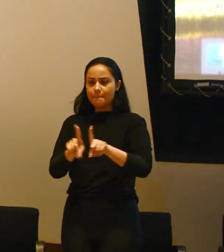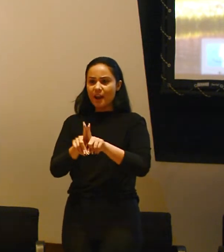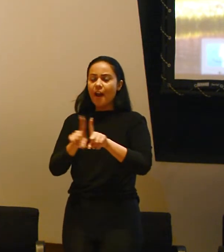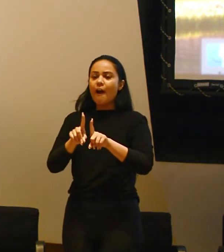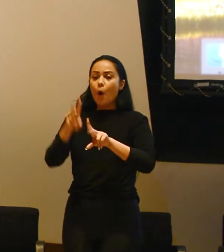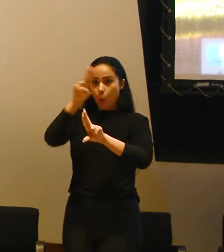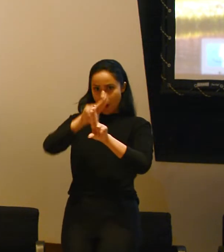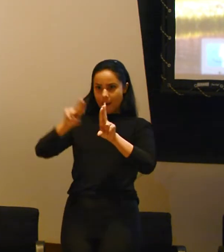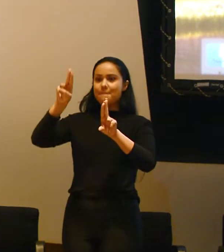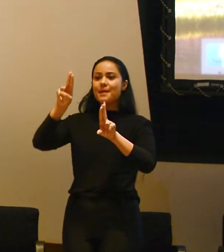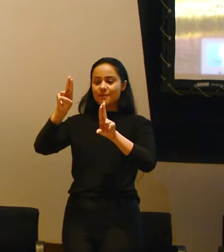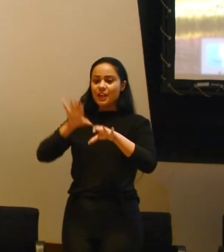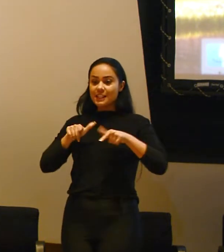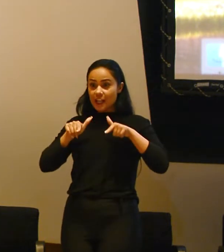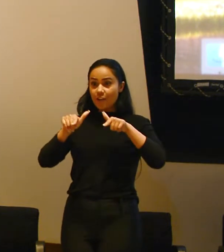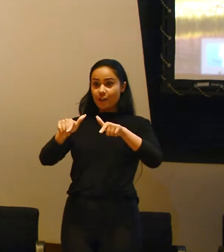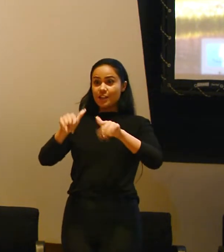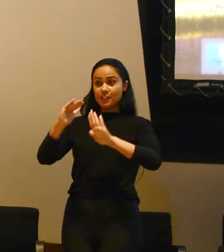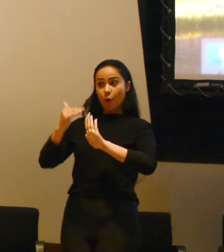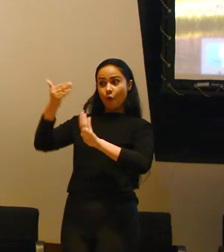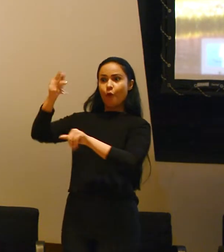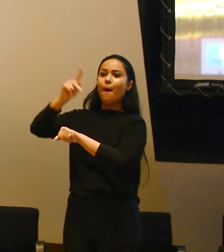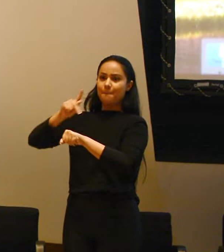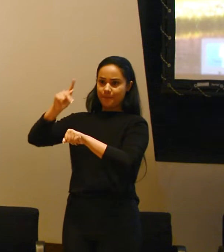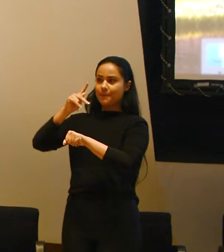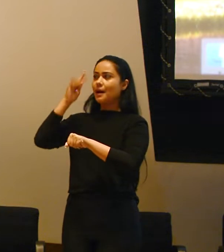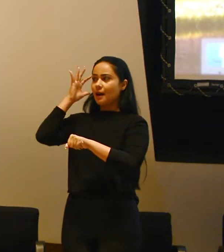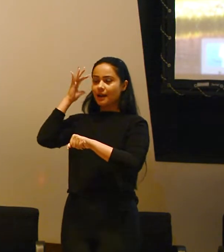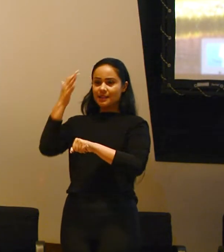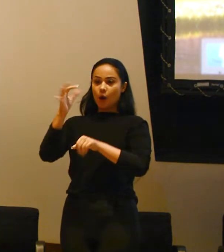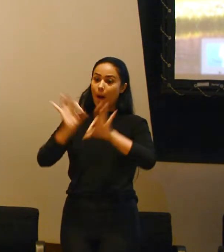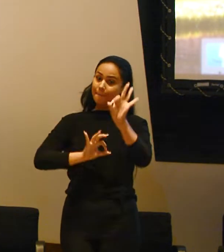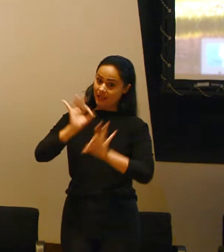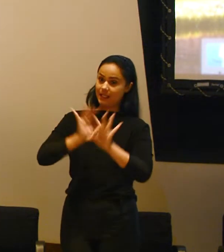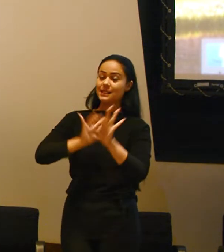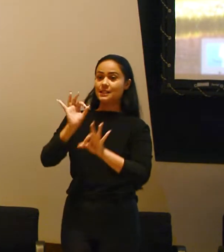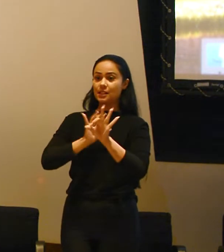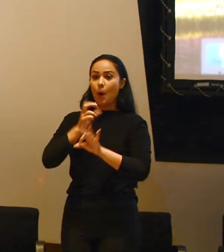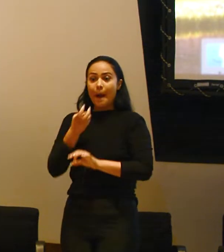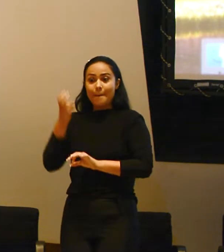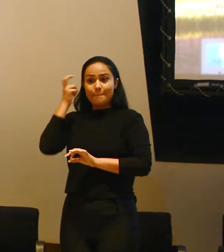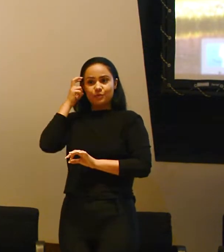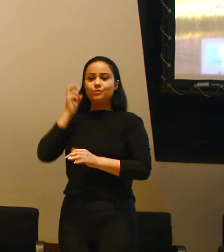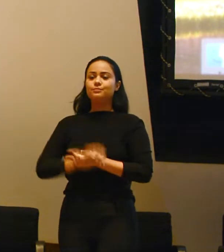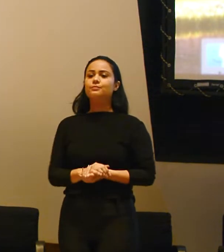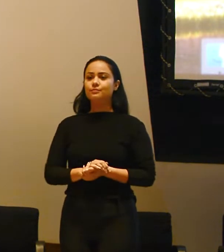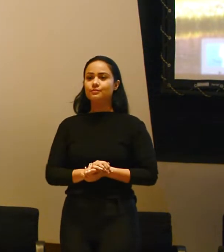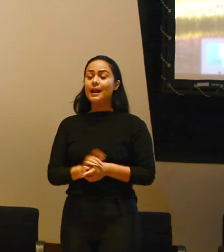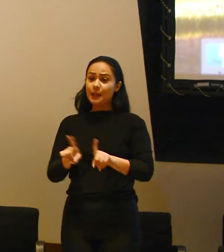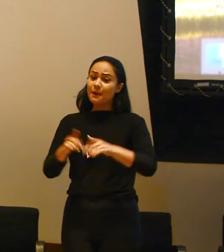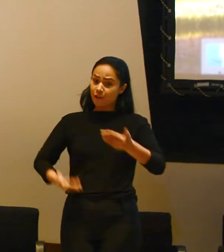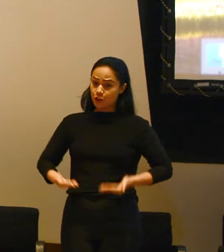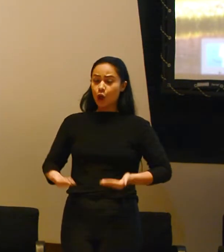Brasília, UNB, certificação internacional, acreditação para reabilitação com implante coclear, e é servidora